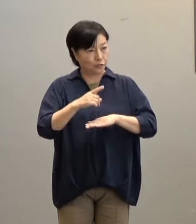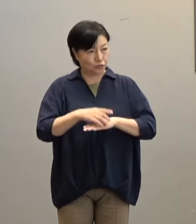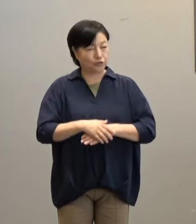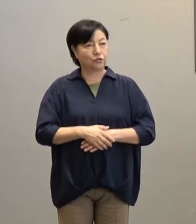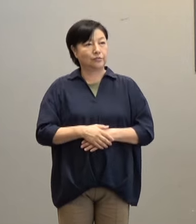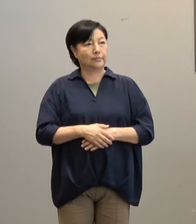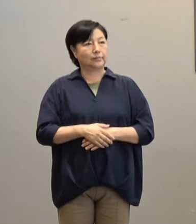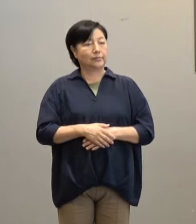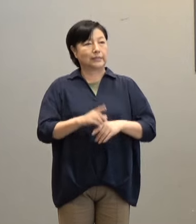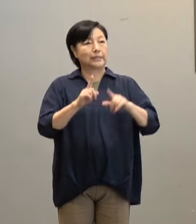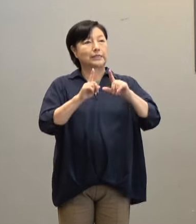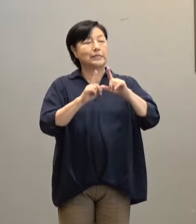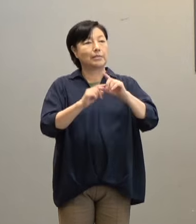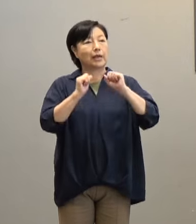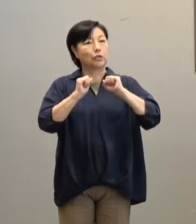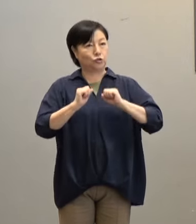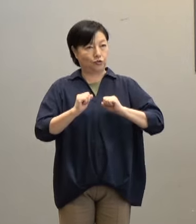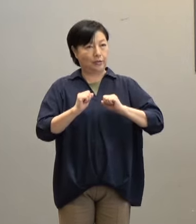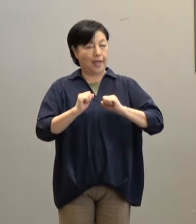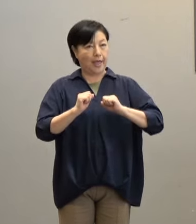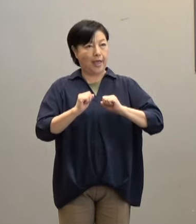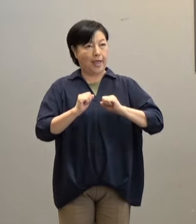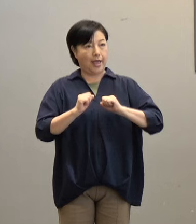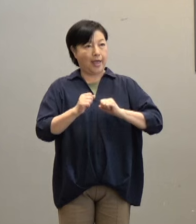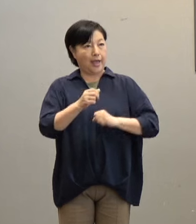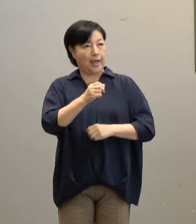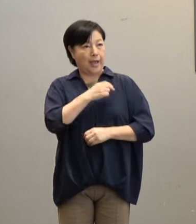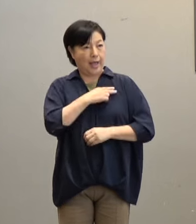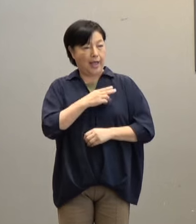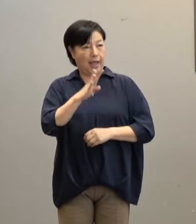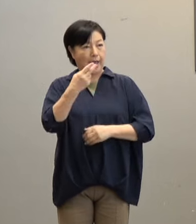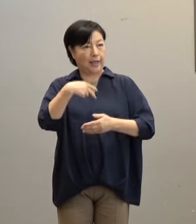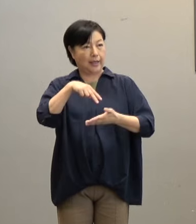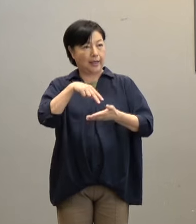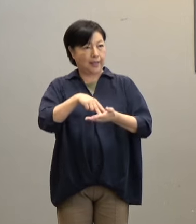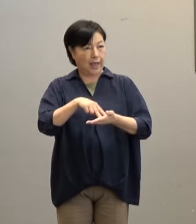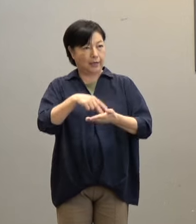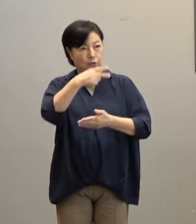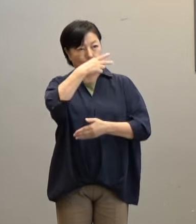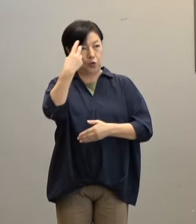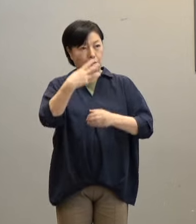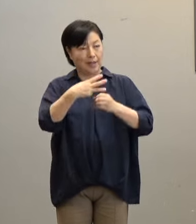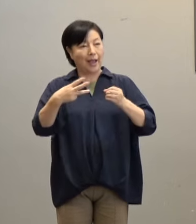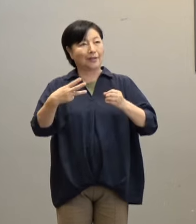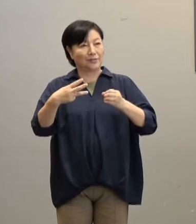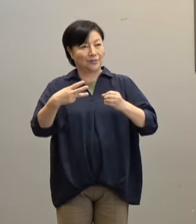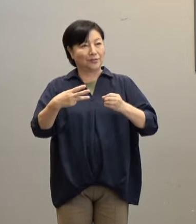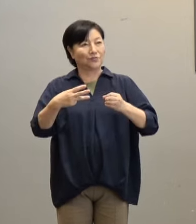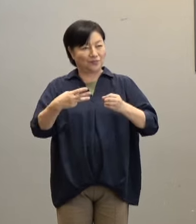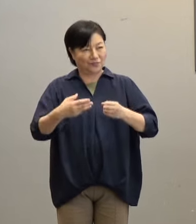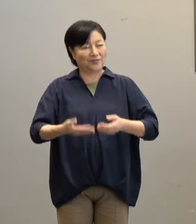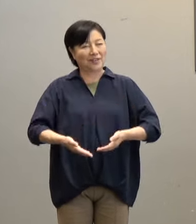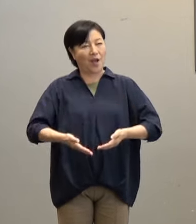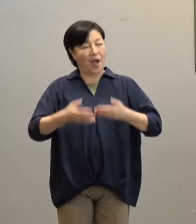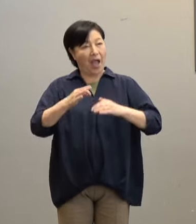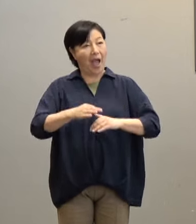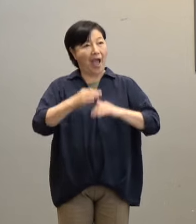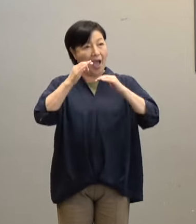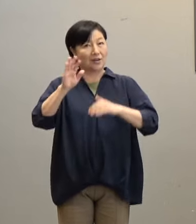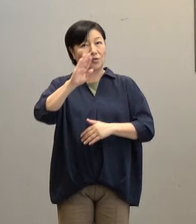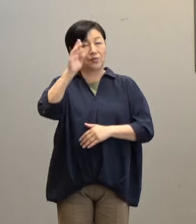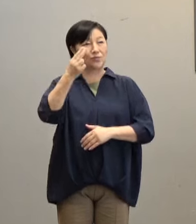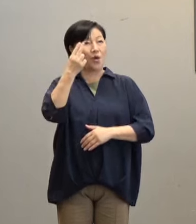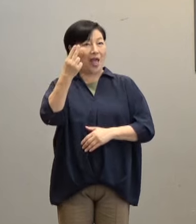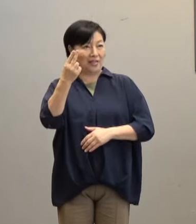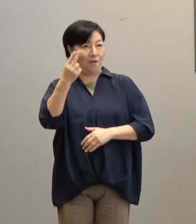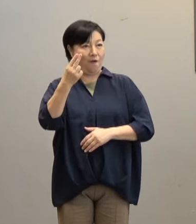あの千葉県に住んでいて、かつ、県立高校に通っている現在3年生の安楽宙斗選手に関してはですね、まあ、それまでの